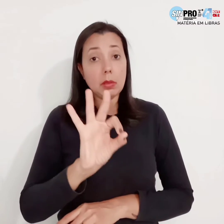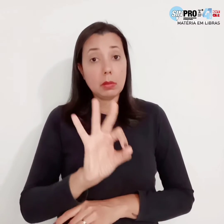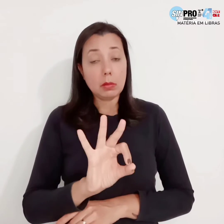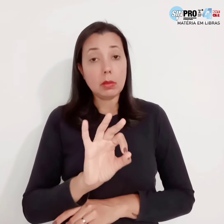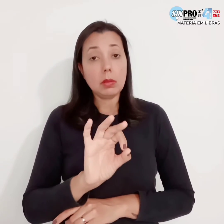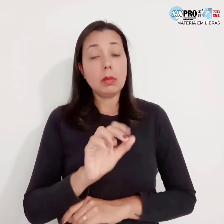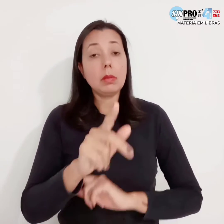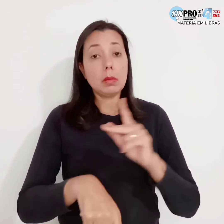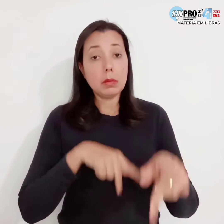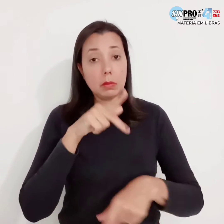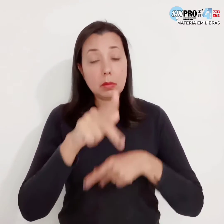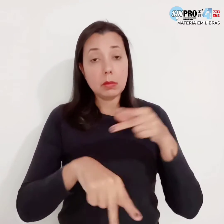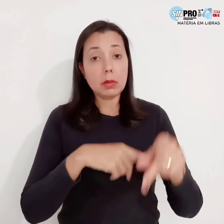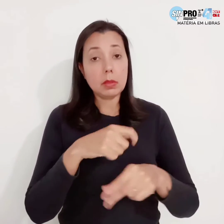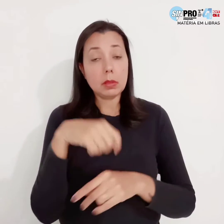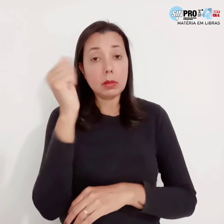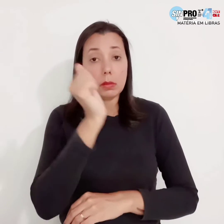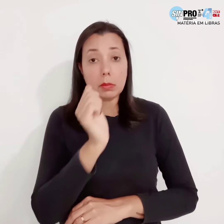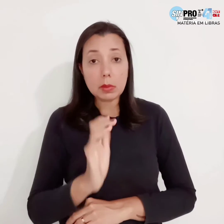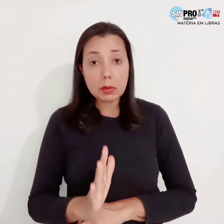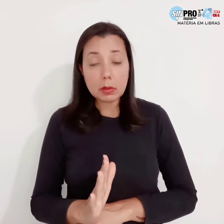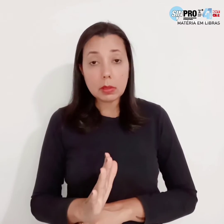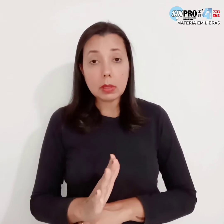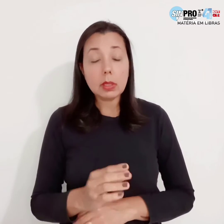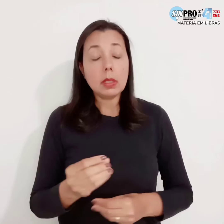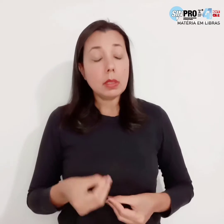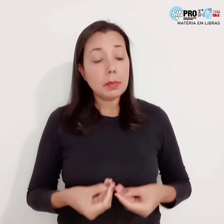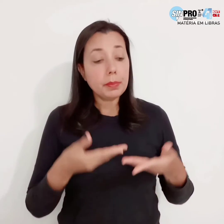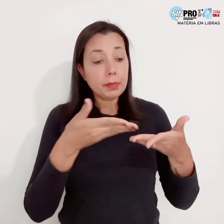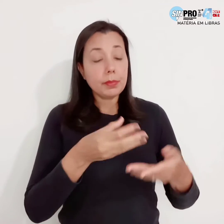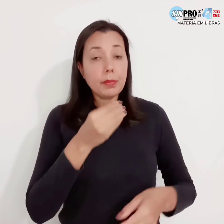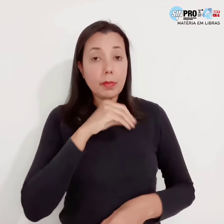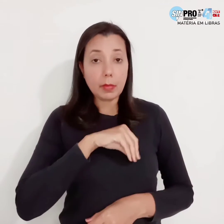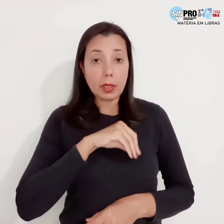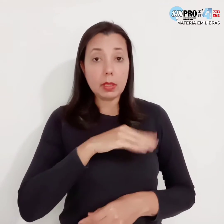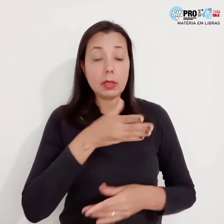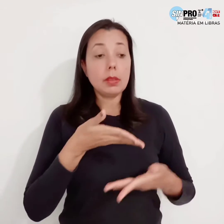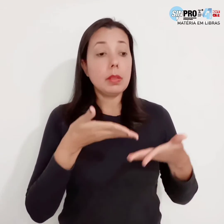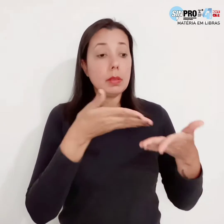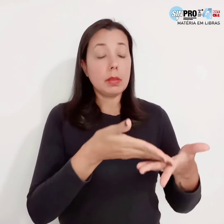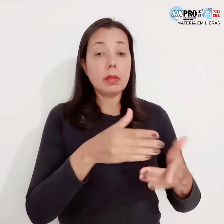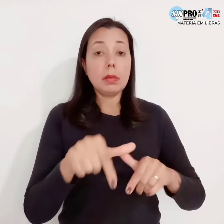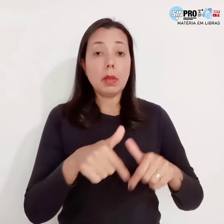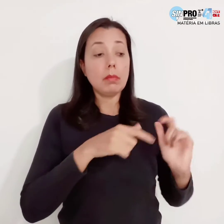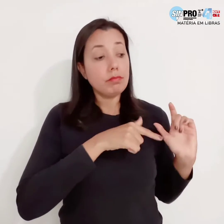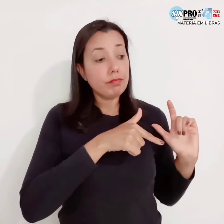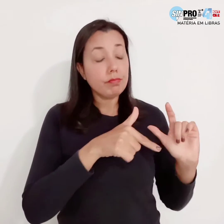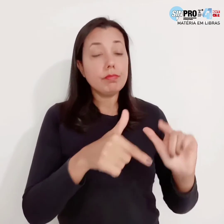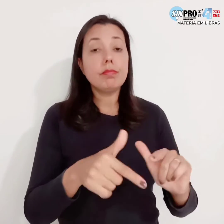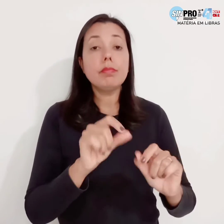da população brasileira pertencente à classe média tradicional caiu